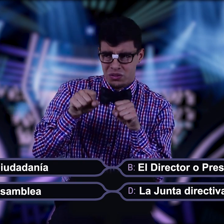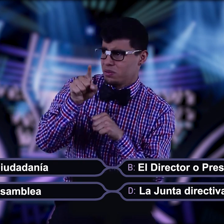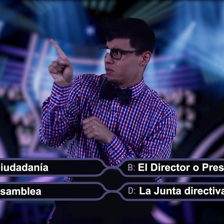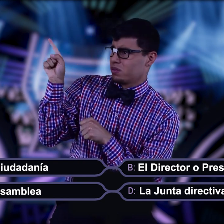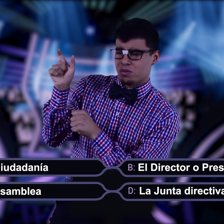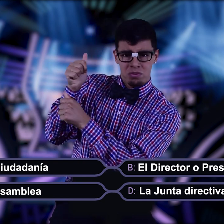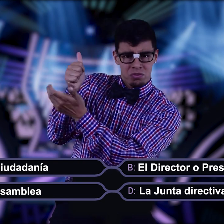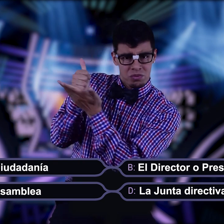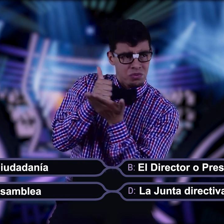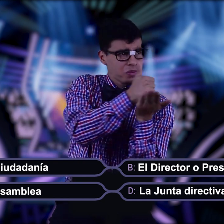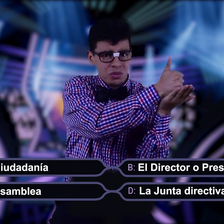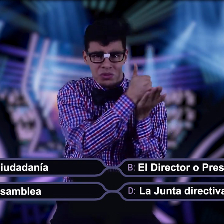¿Puedo pedir la ayuda del público?